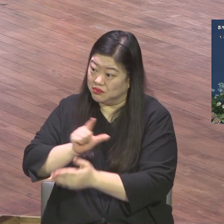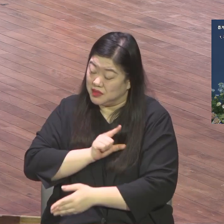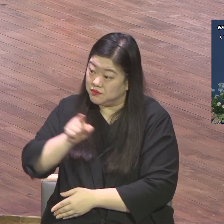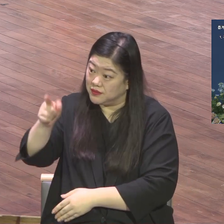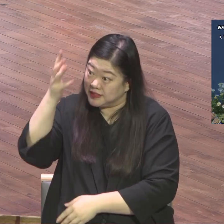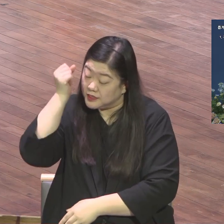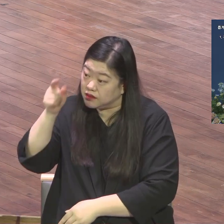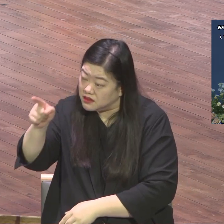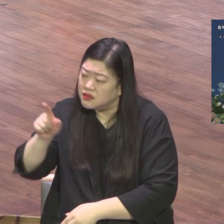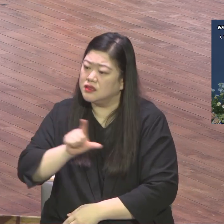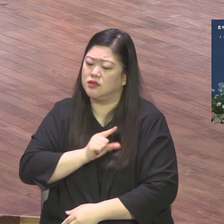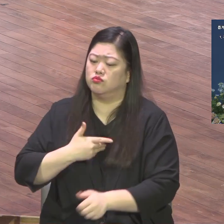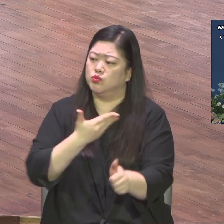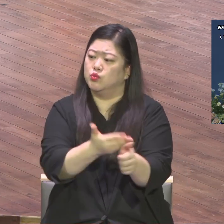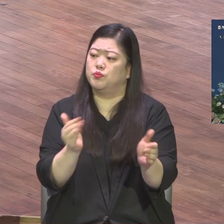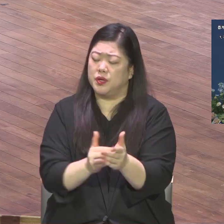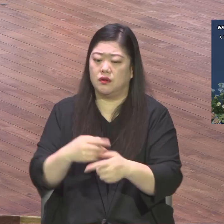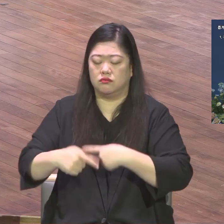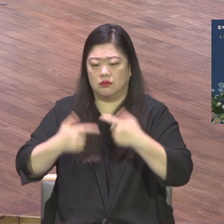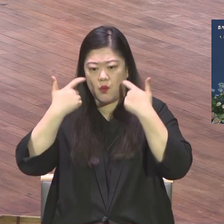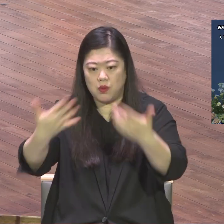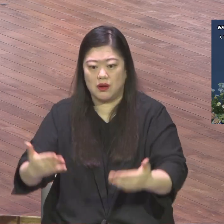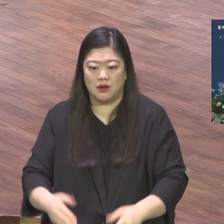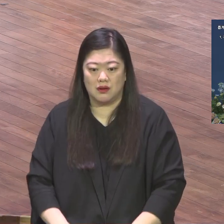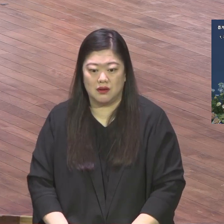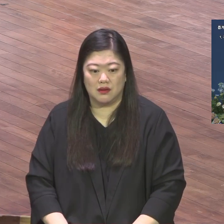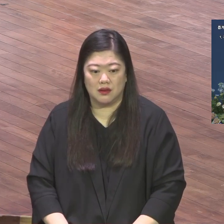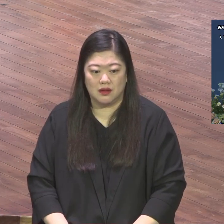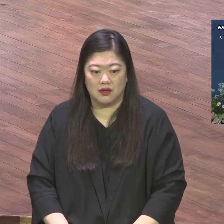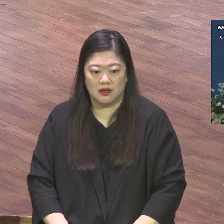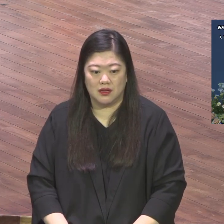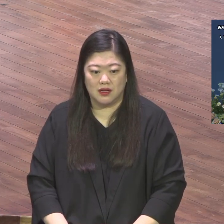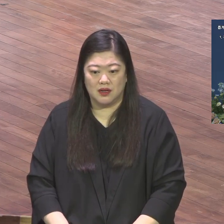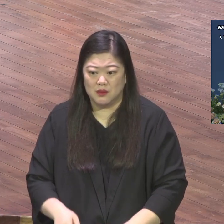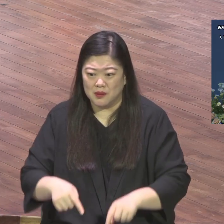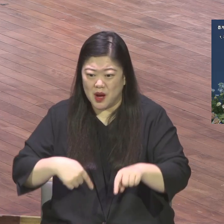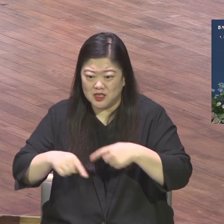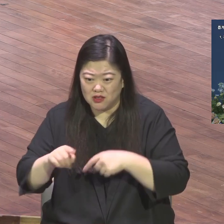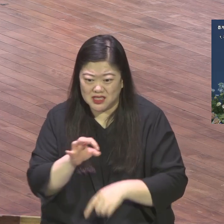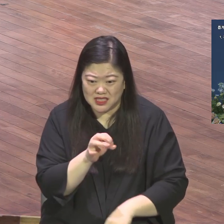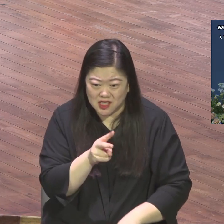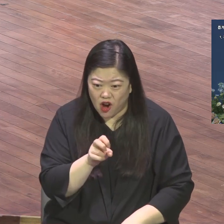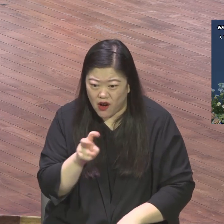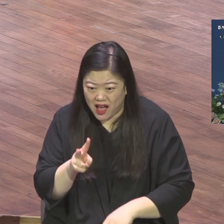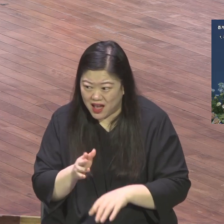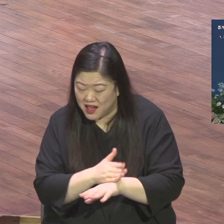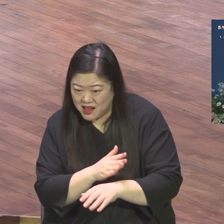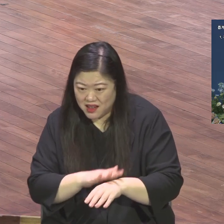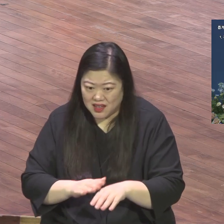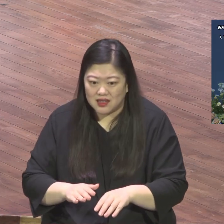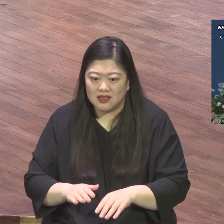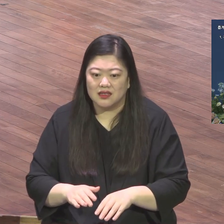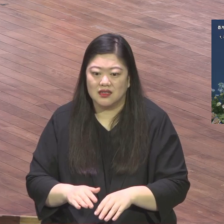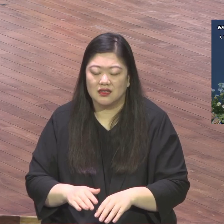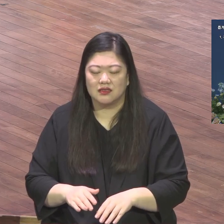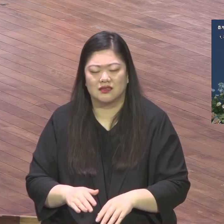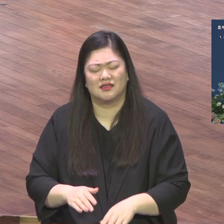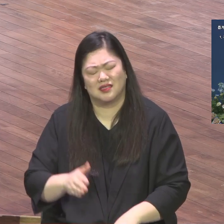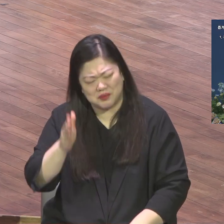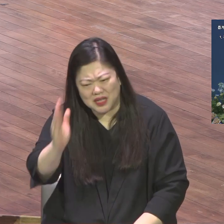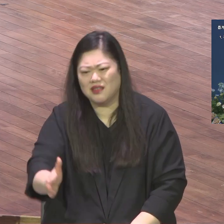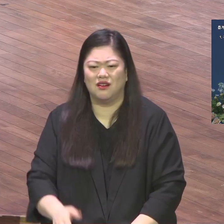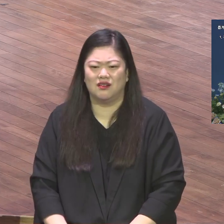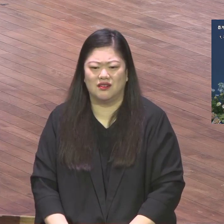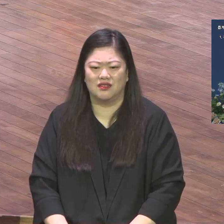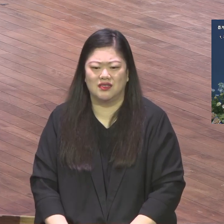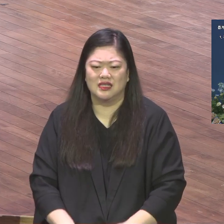마세요. 정치적인 거 뭐 이런 뭐 여당에도 야당이 어떻고 뭐 이런 세상적인데 말리면 안 돼요. 그냥 여러분 가지 복음만 말하면 돼.